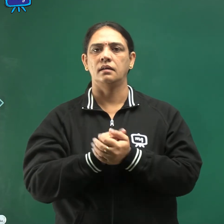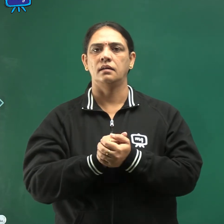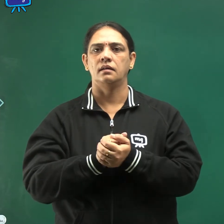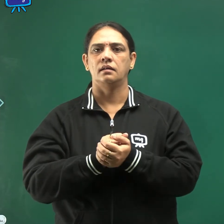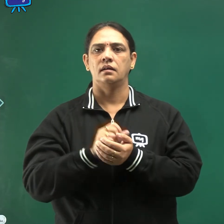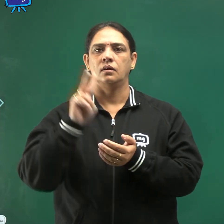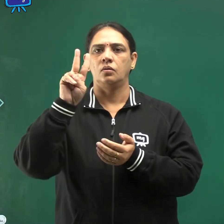23 डिग्री